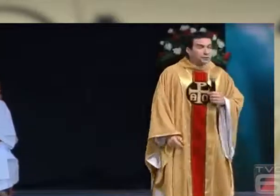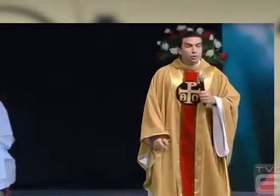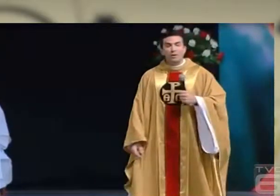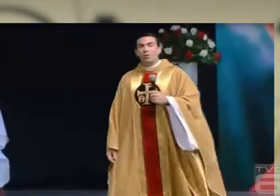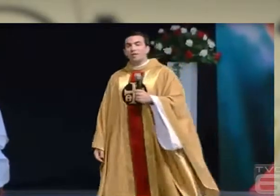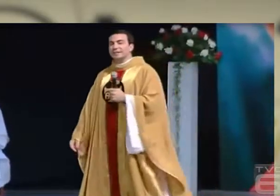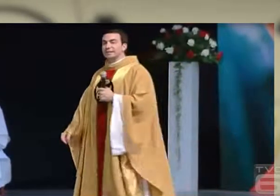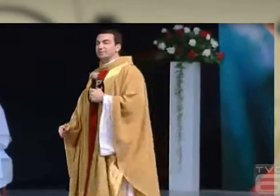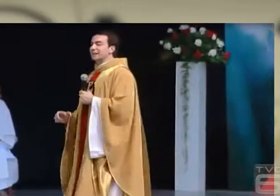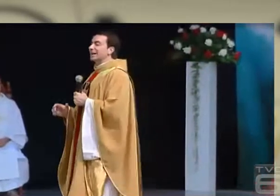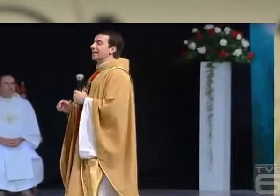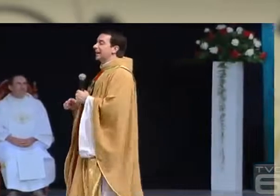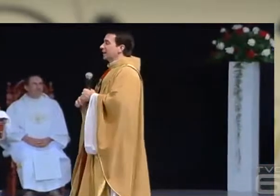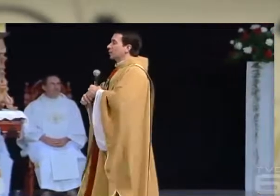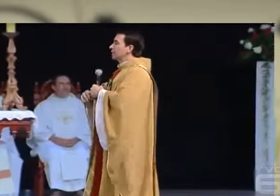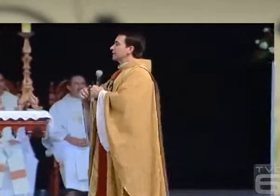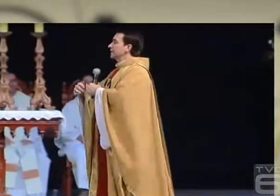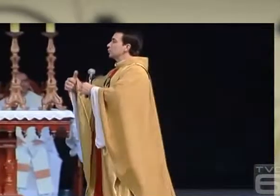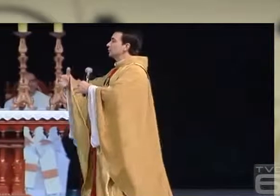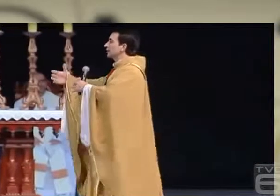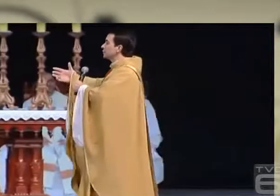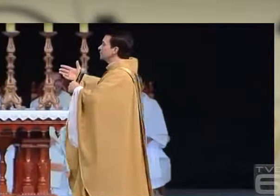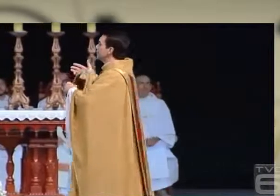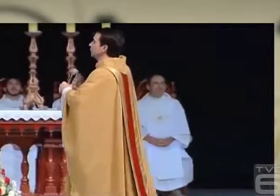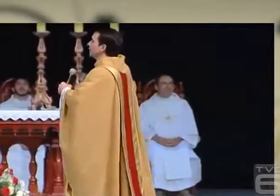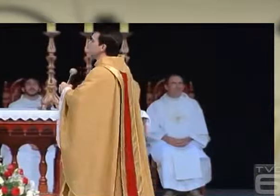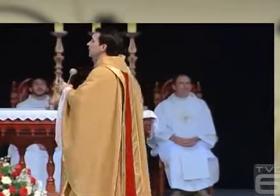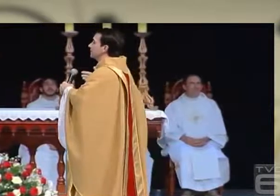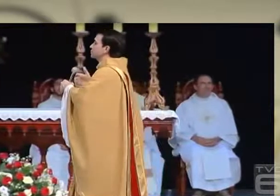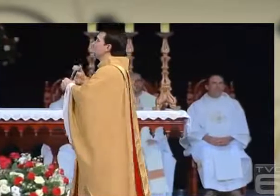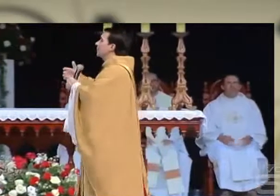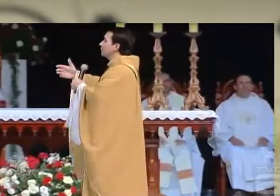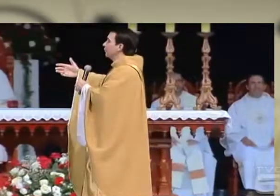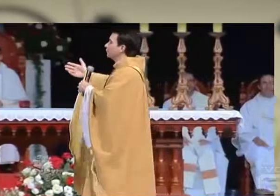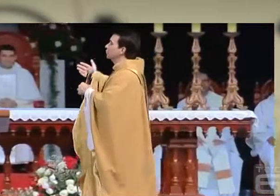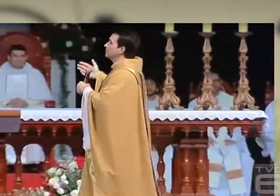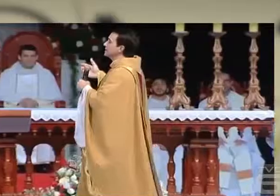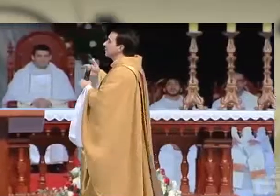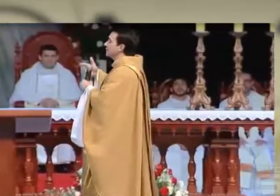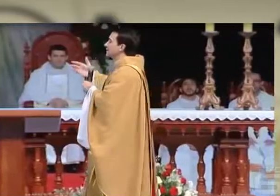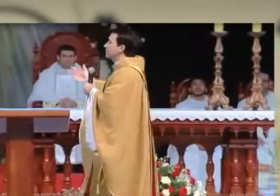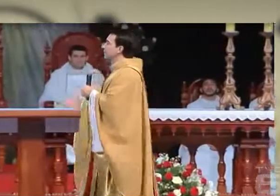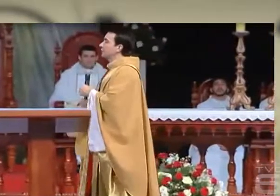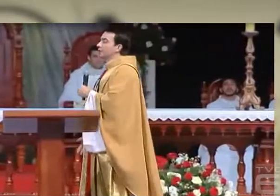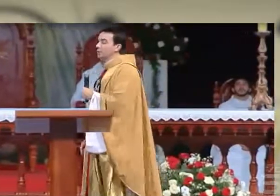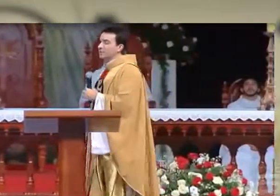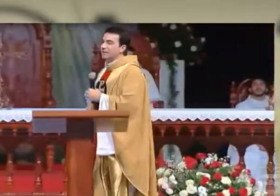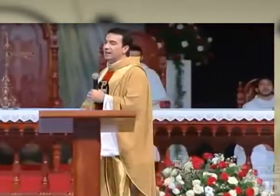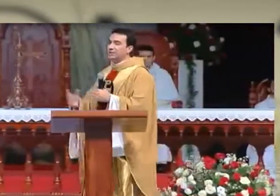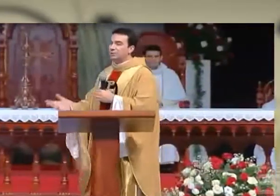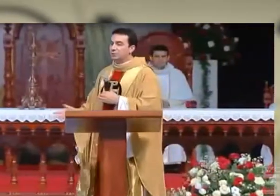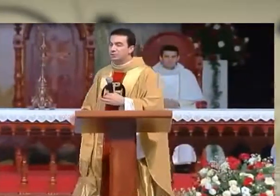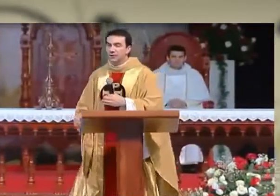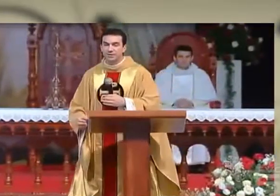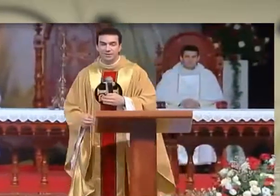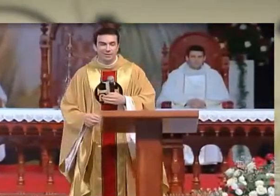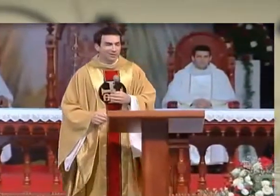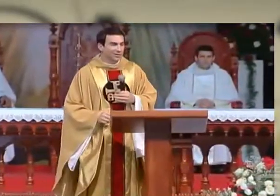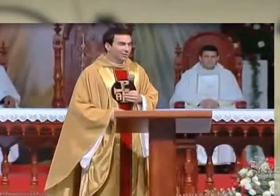Que a sua conversão está lá, quando você encontra a cozinha toda limpa, sua mãe já foi dormir, você vai fazer um lanche à noite, você vai lá